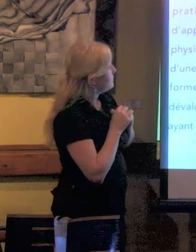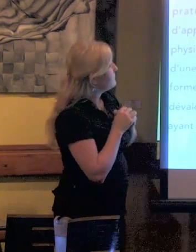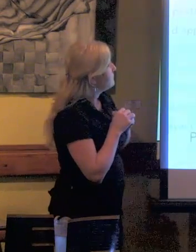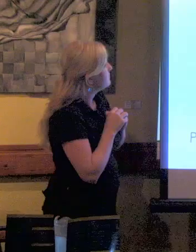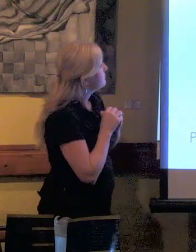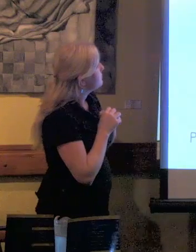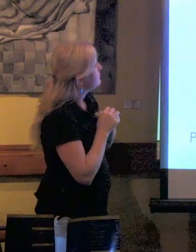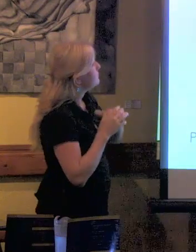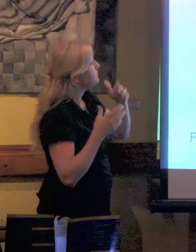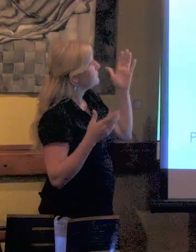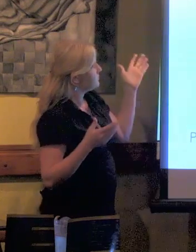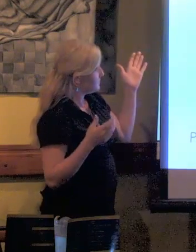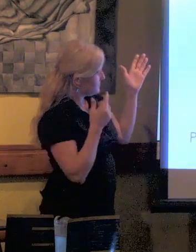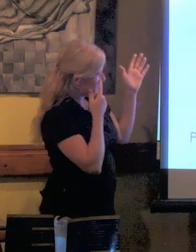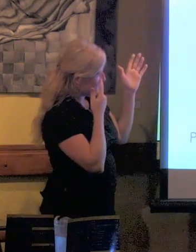surdité?